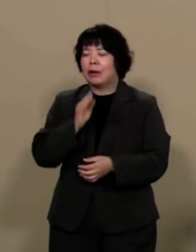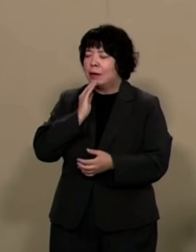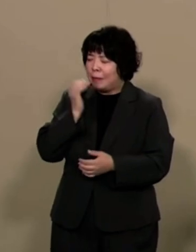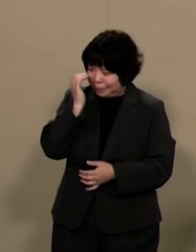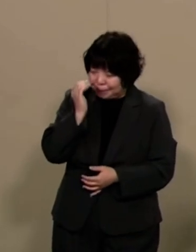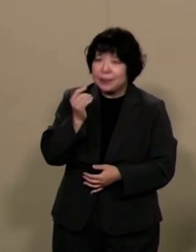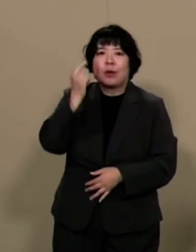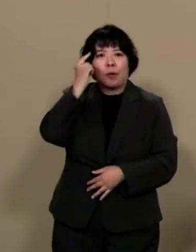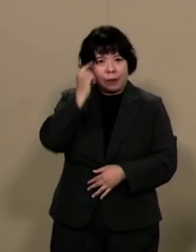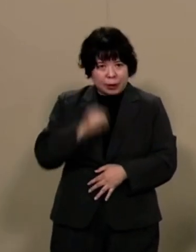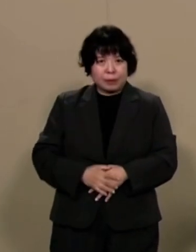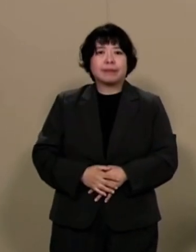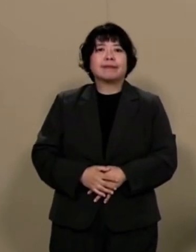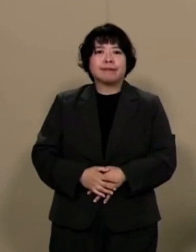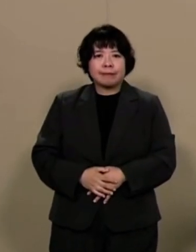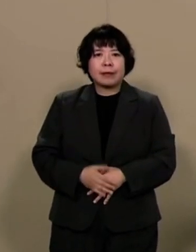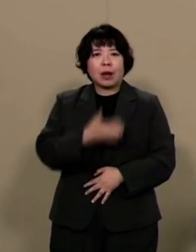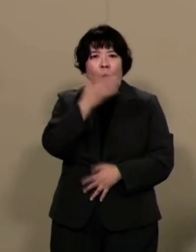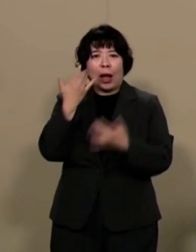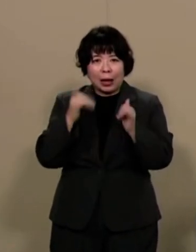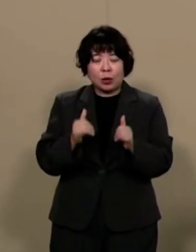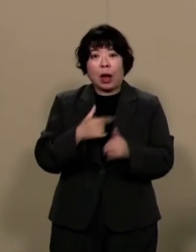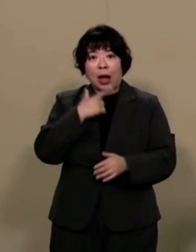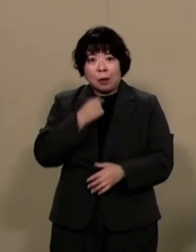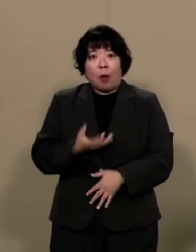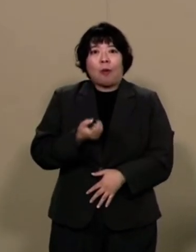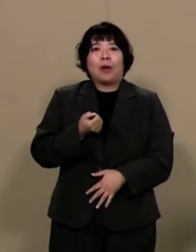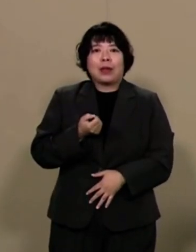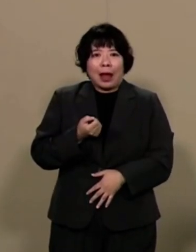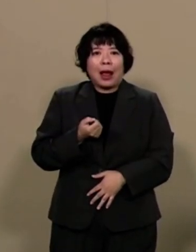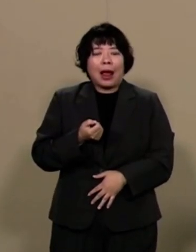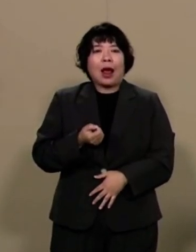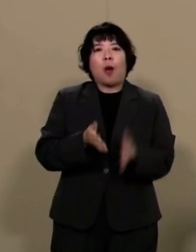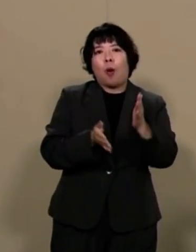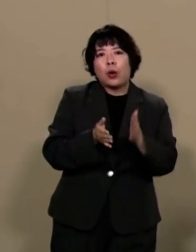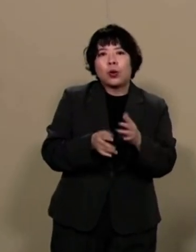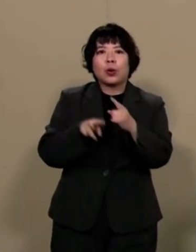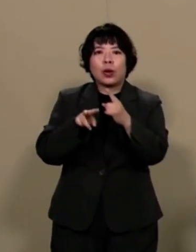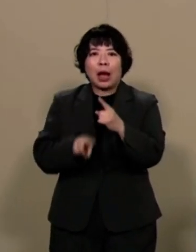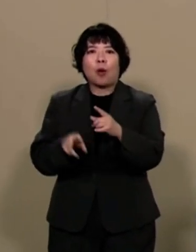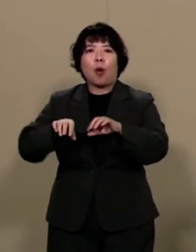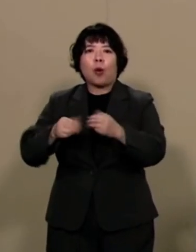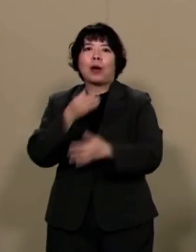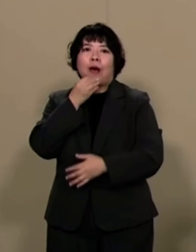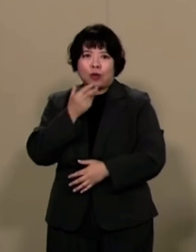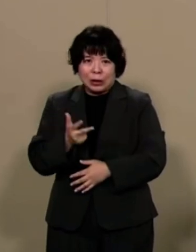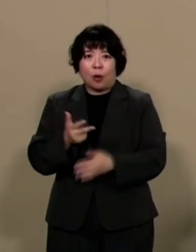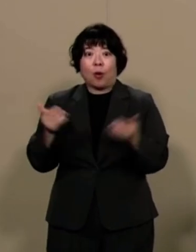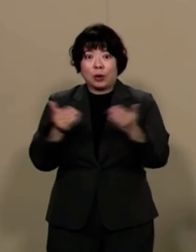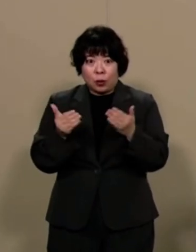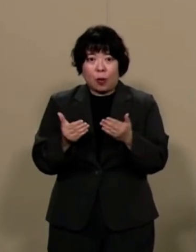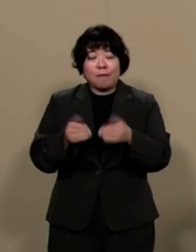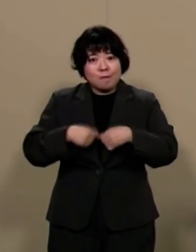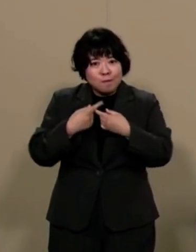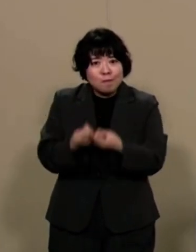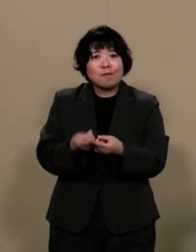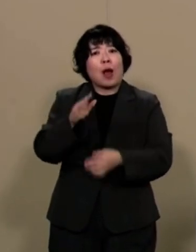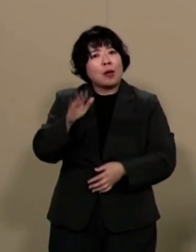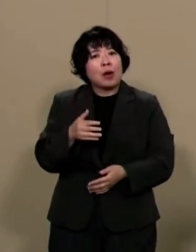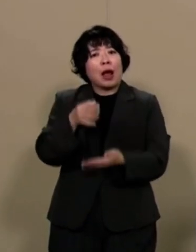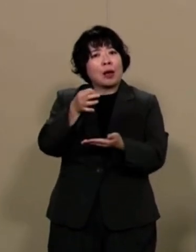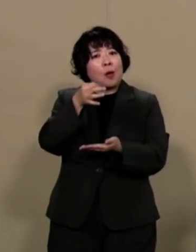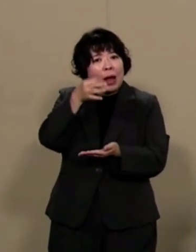深刻だと思います若い人が希望を持って保育介護障害福祉と職についたのに